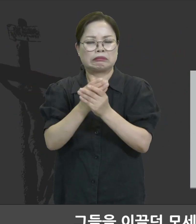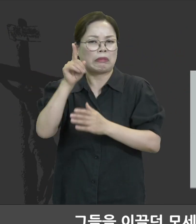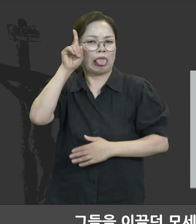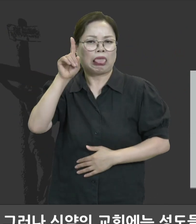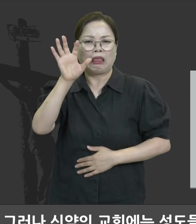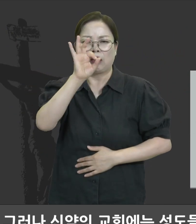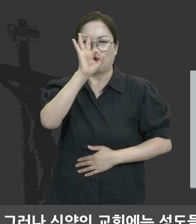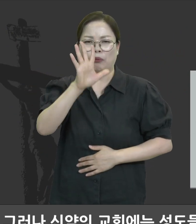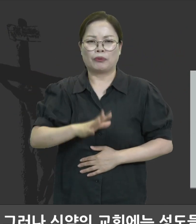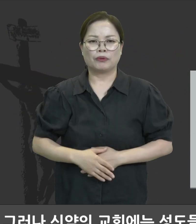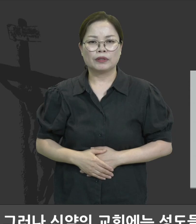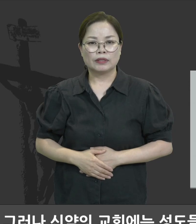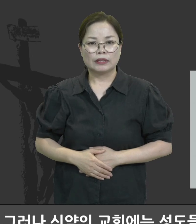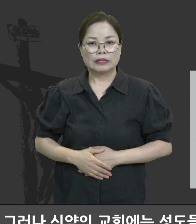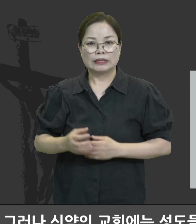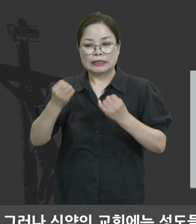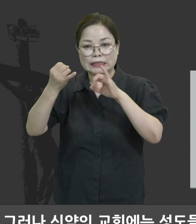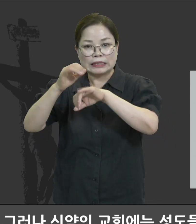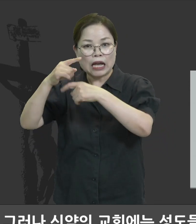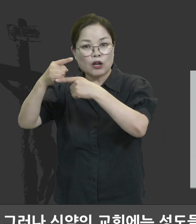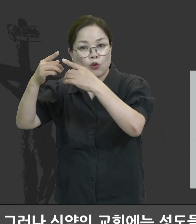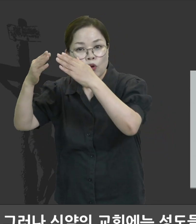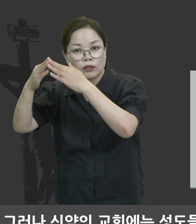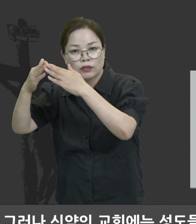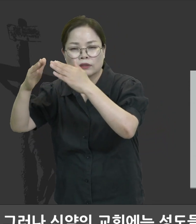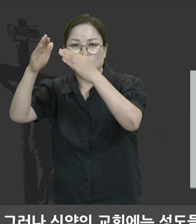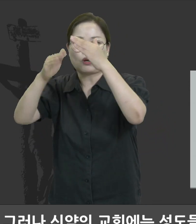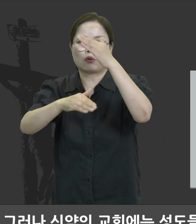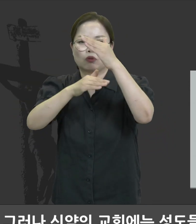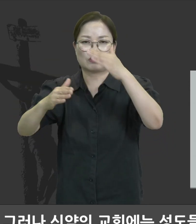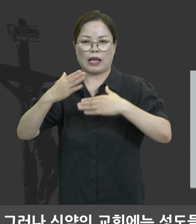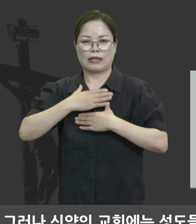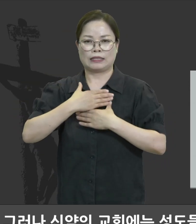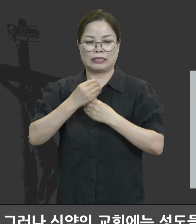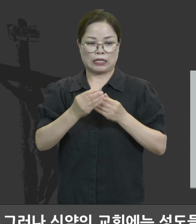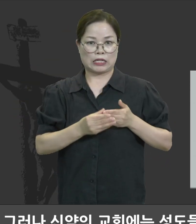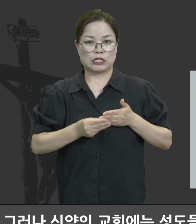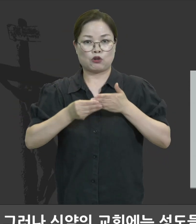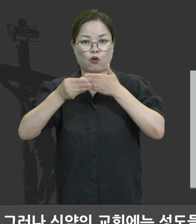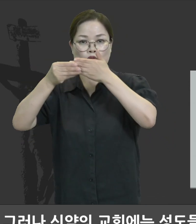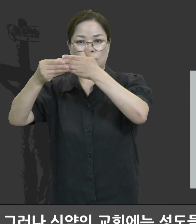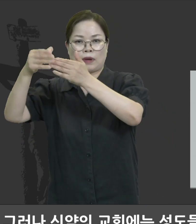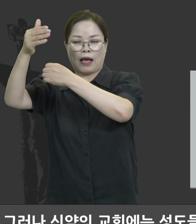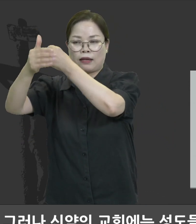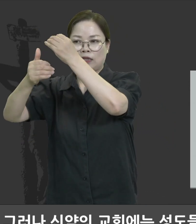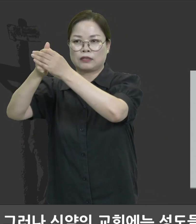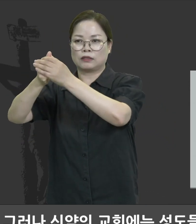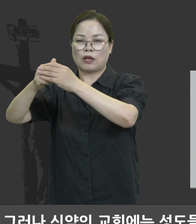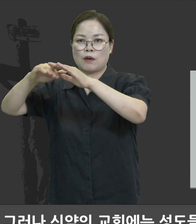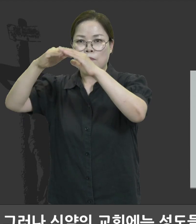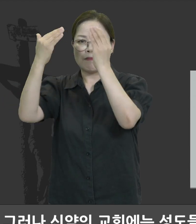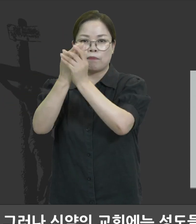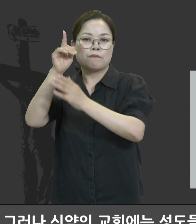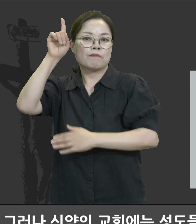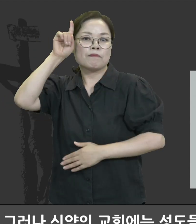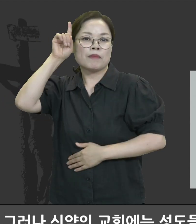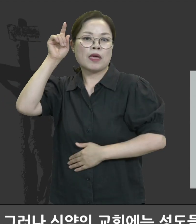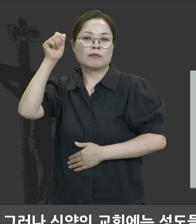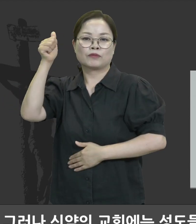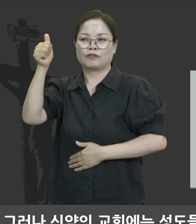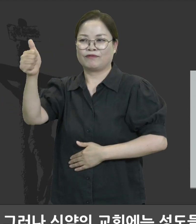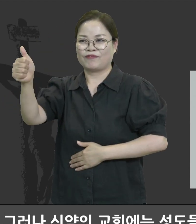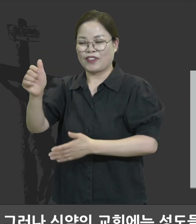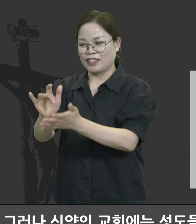않았습니다. 그러나 신약의 교회에는 성도들을 안식으로 이끌어 주실 하나님의 완전한 종